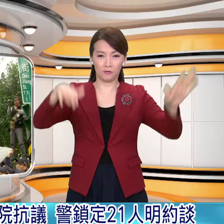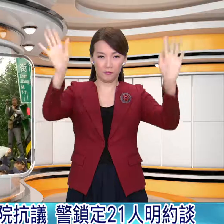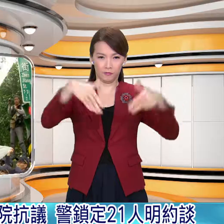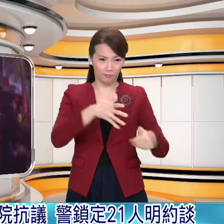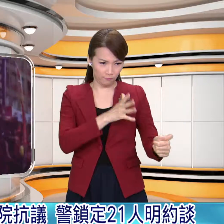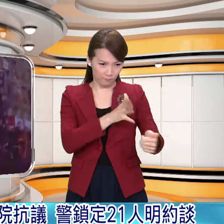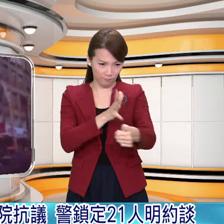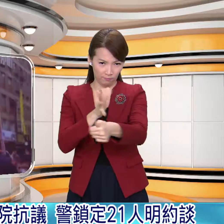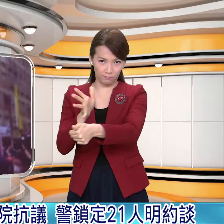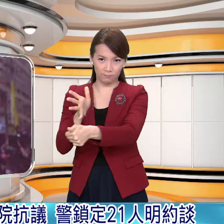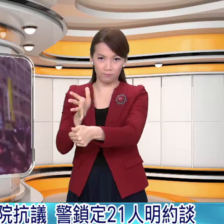谈。